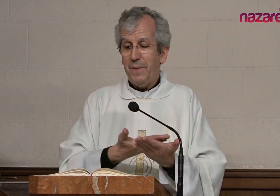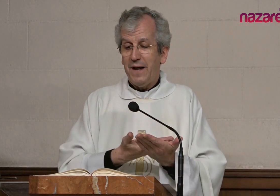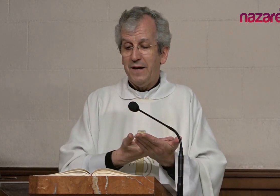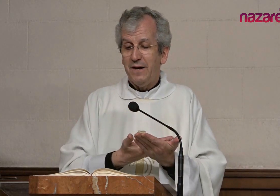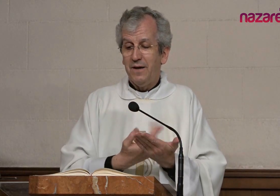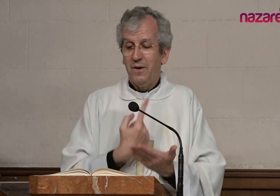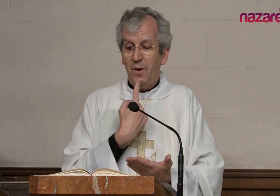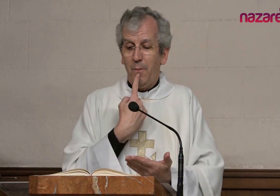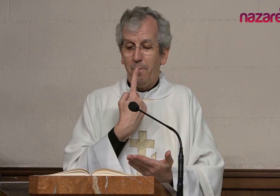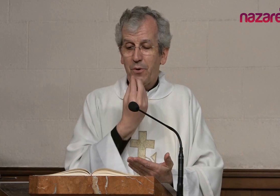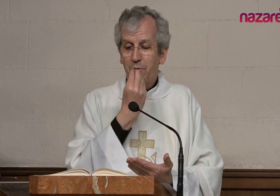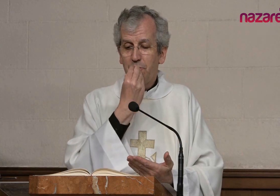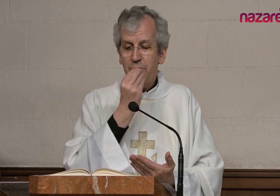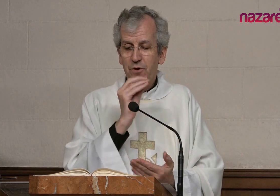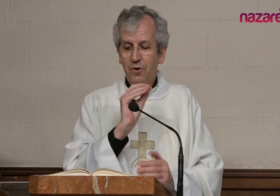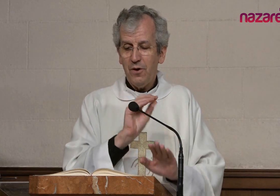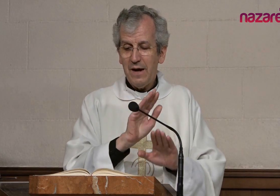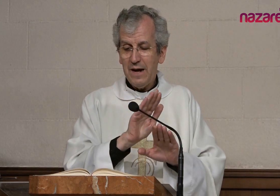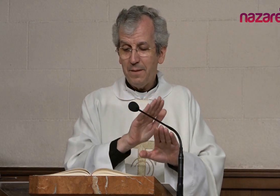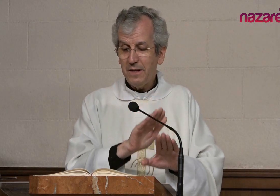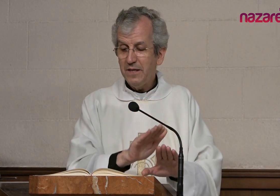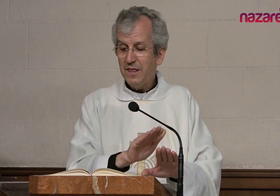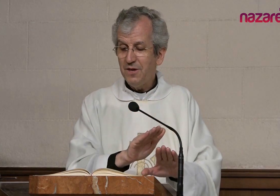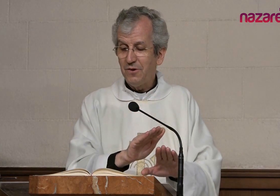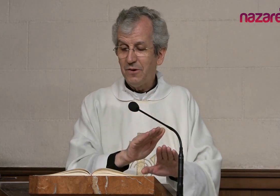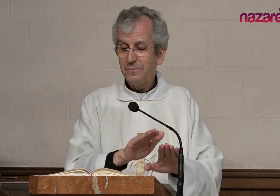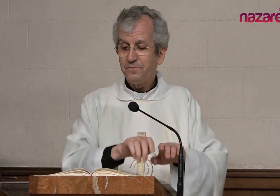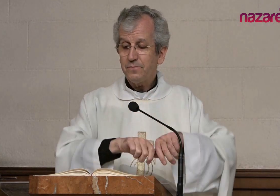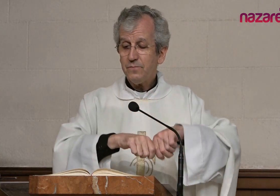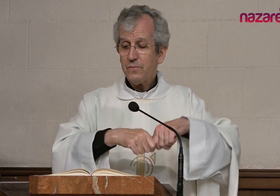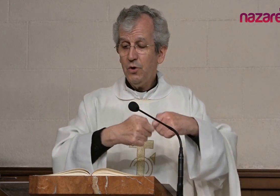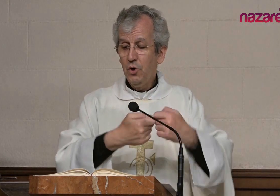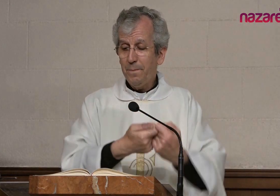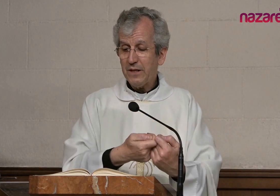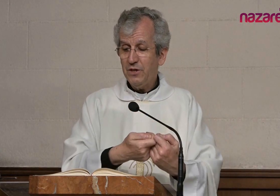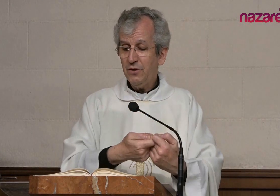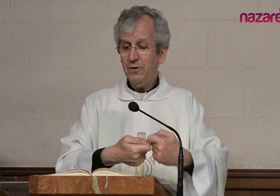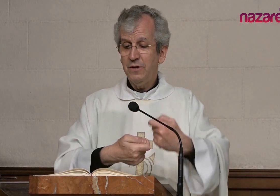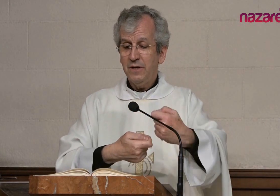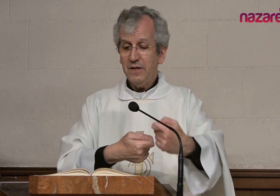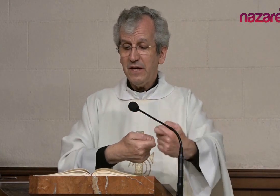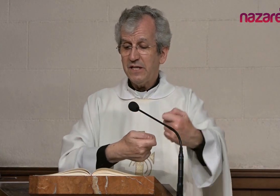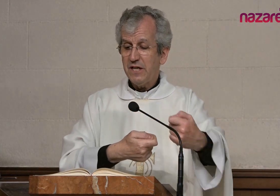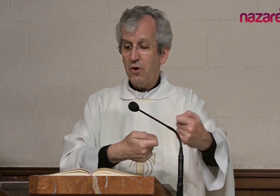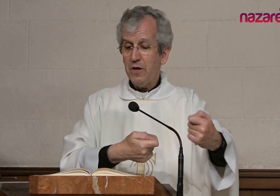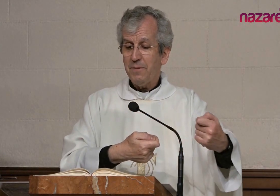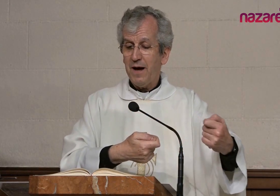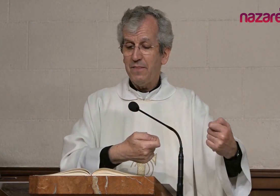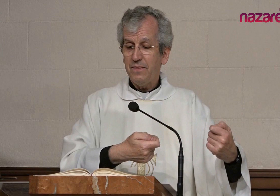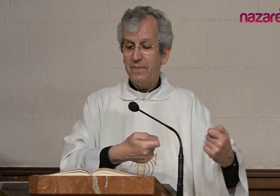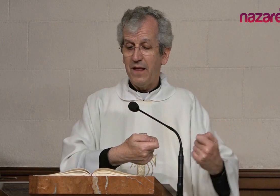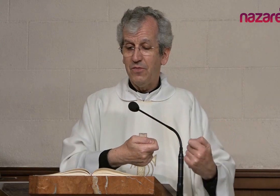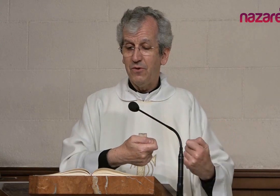pan, pronunció la bendición, lo partió y se lo iba dando.